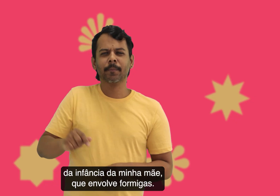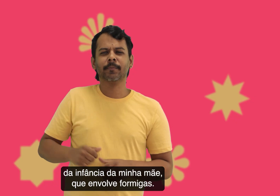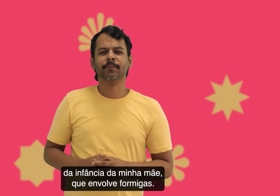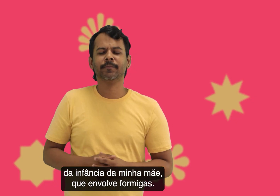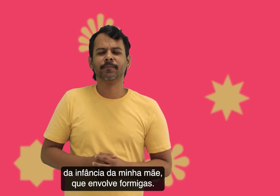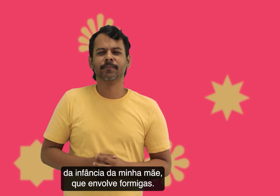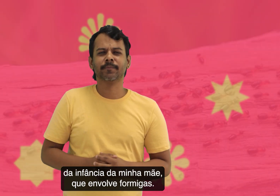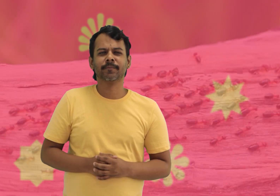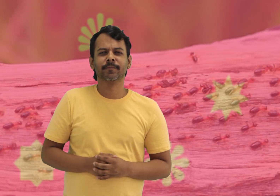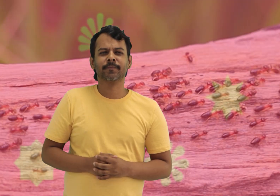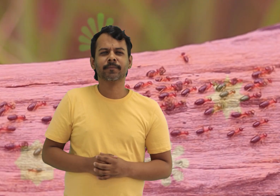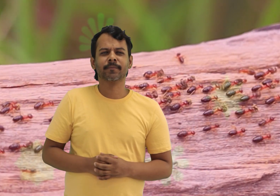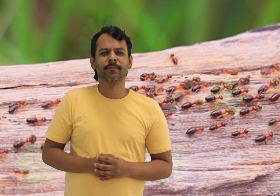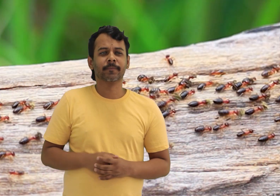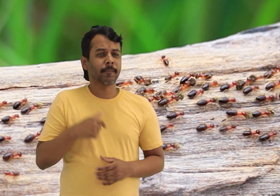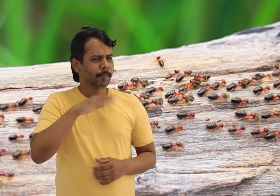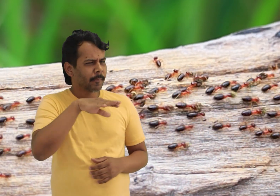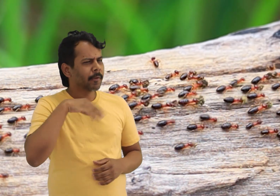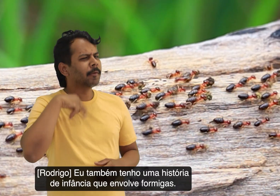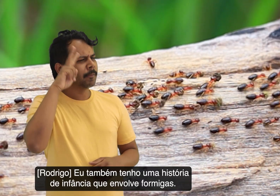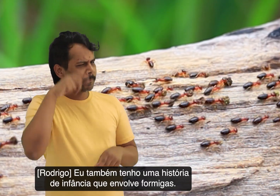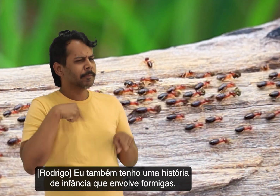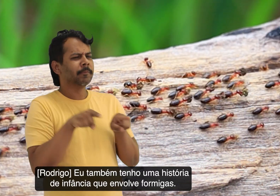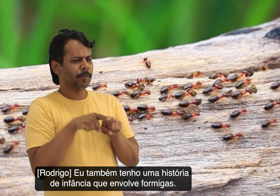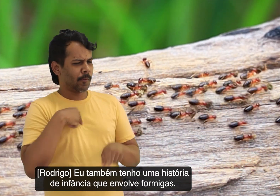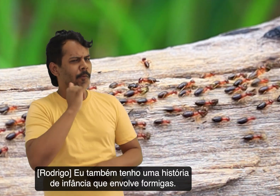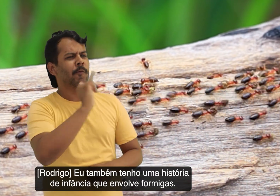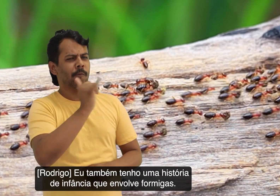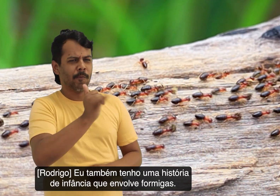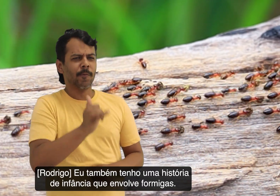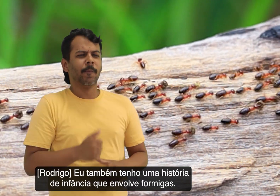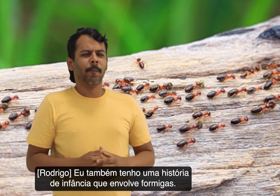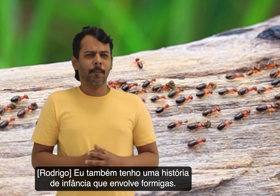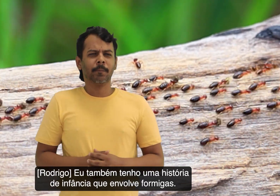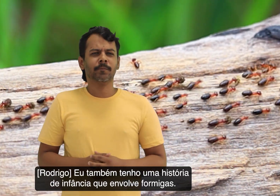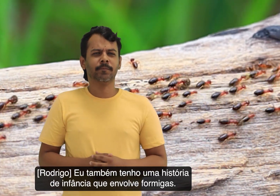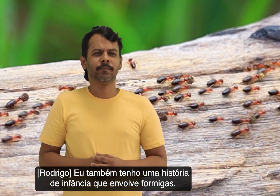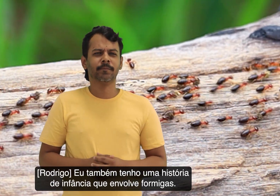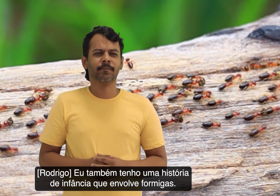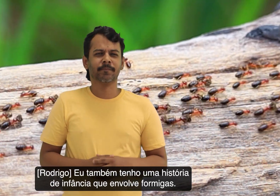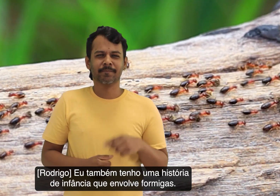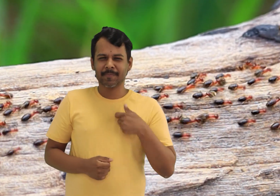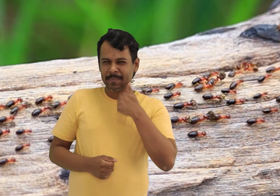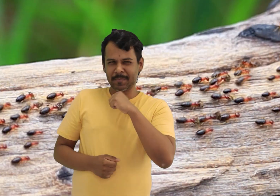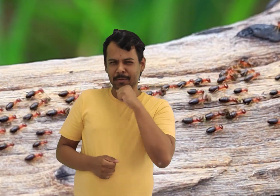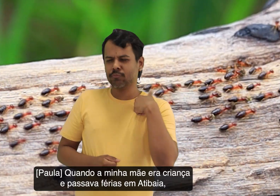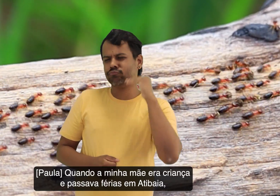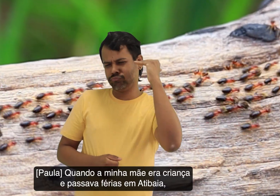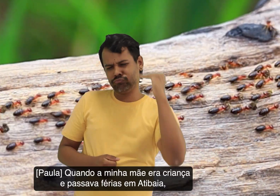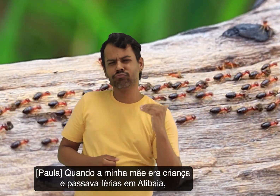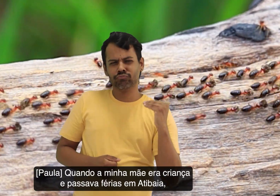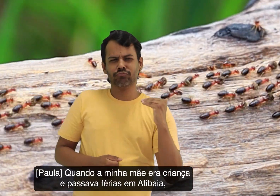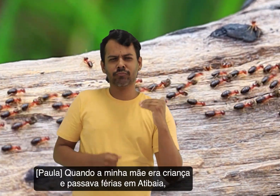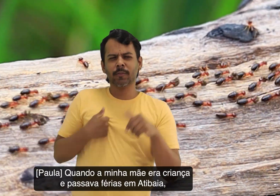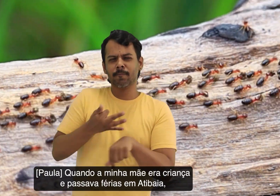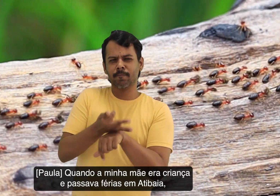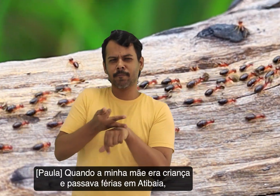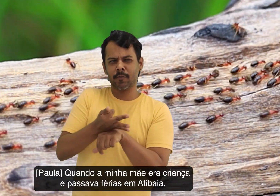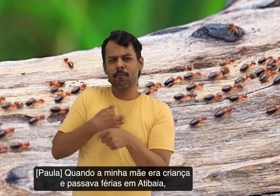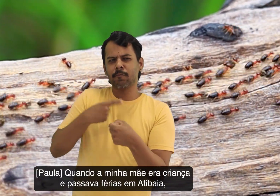que envolve formigas. Eu também tenho uma história de infância que envolve formigas. Quando a minha mãe era criança e